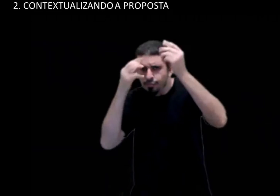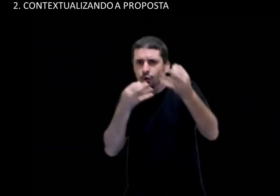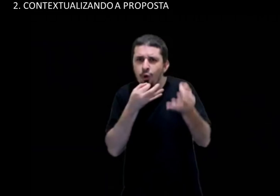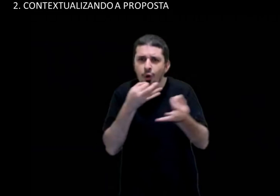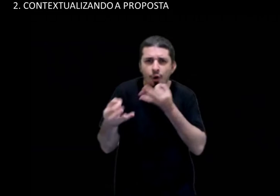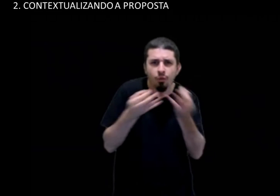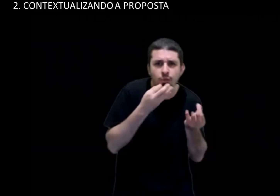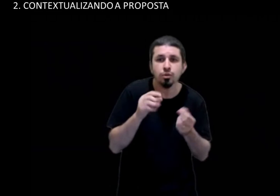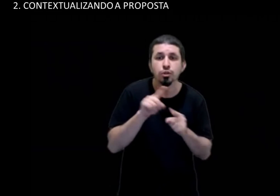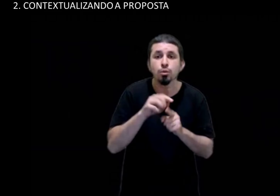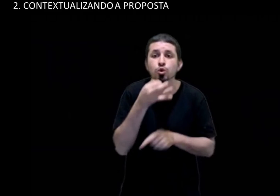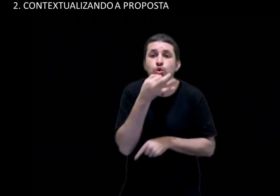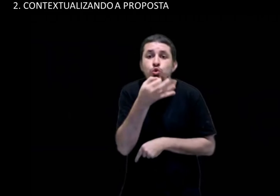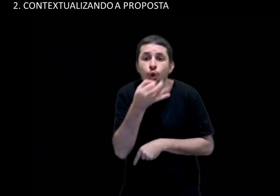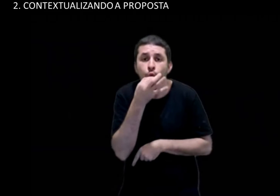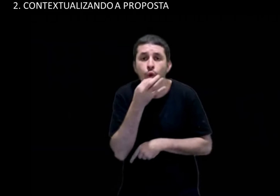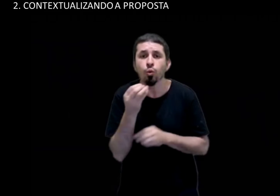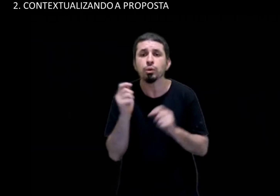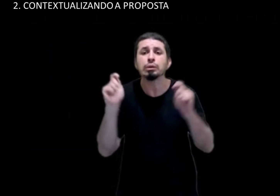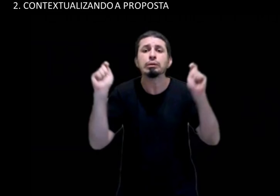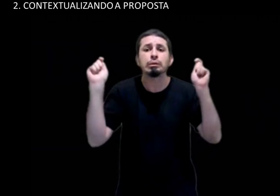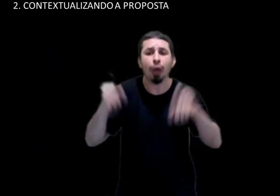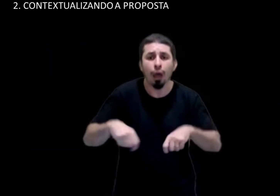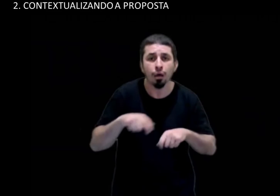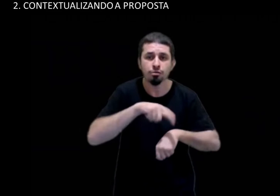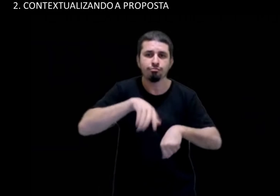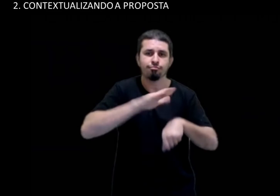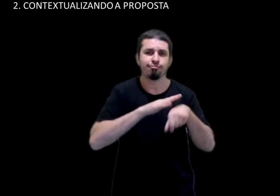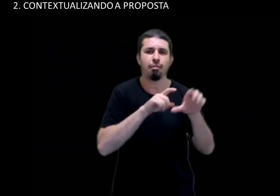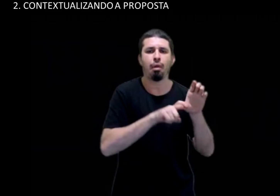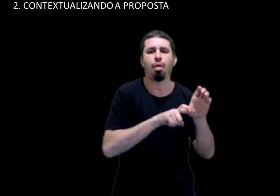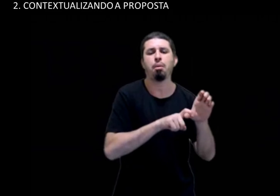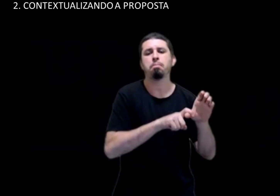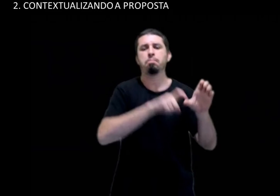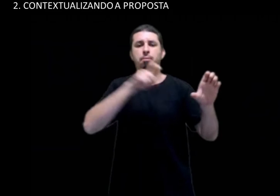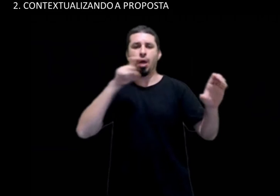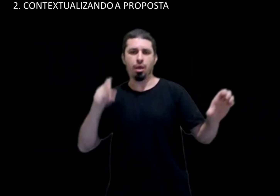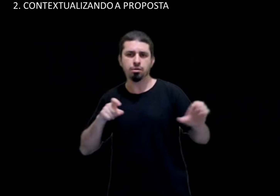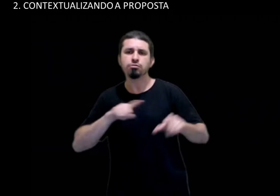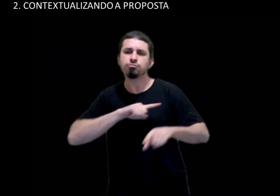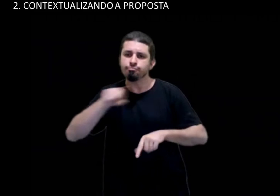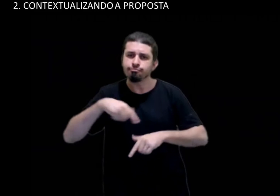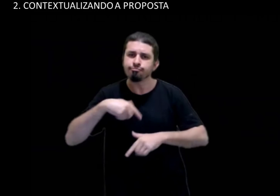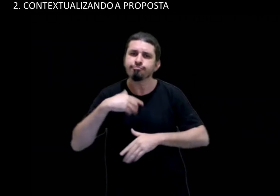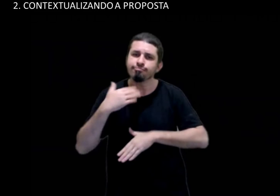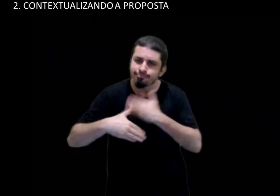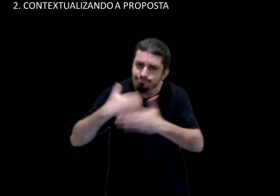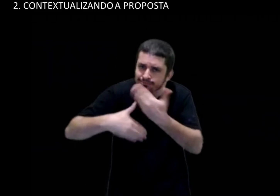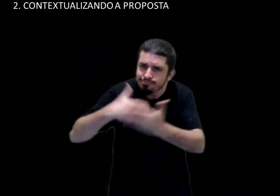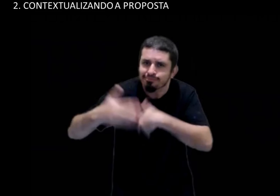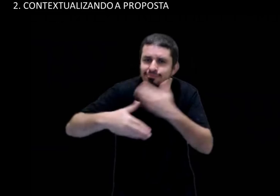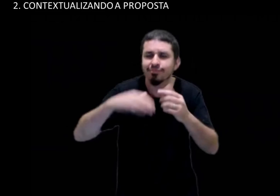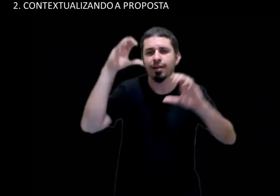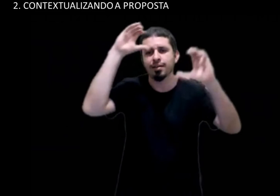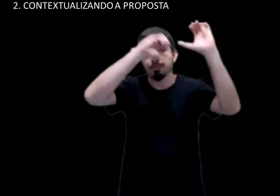e autonomia dos alunos em seu processo de construção de conhecimentos. Para tanto, a proposta contempla os